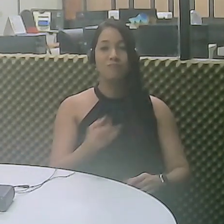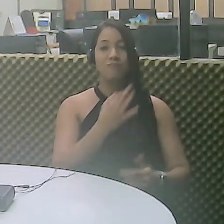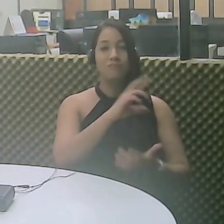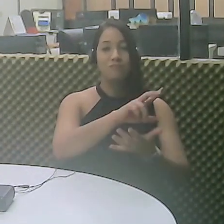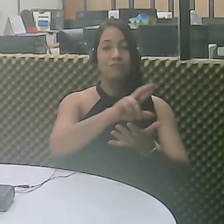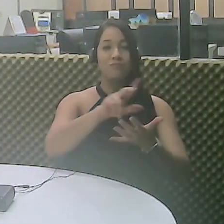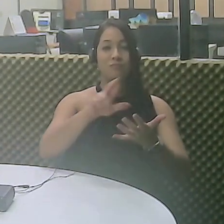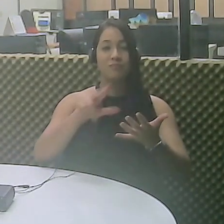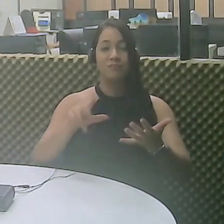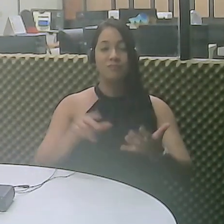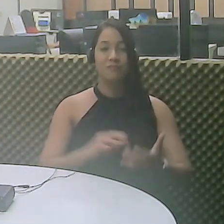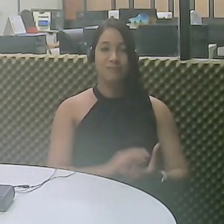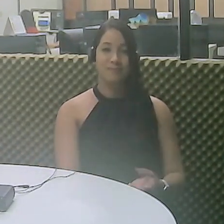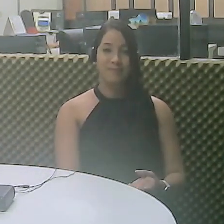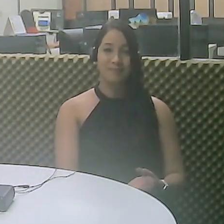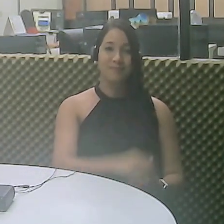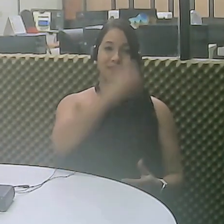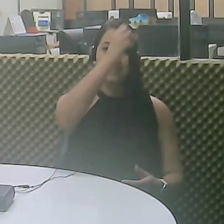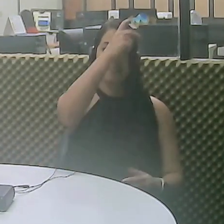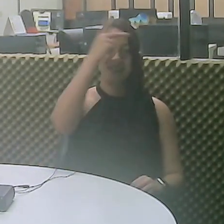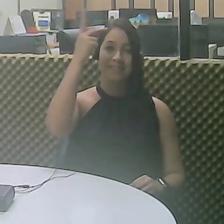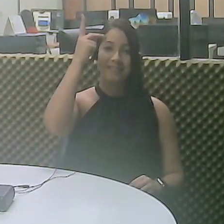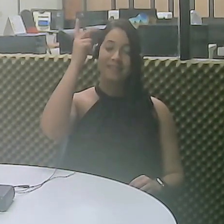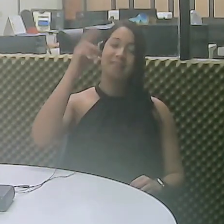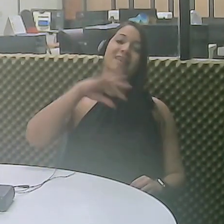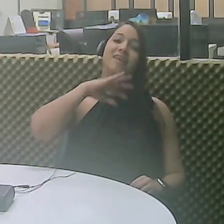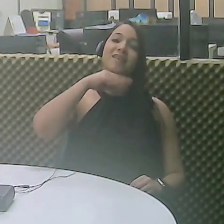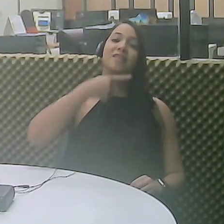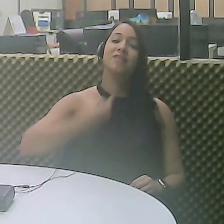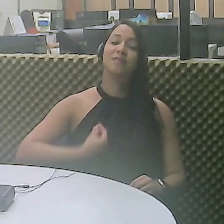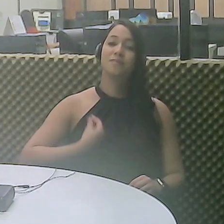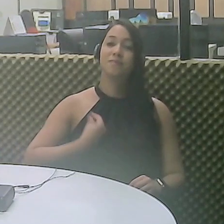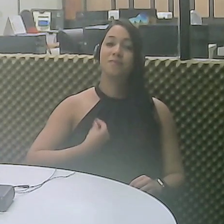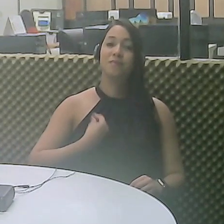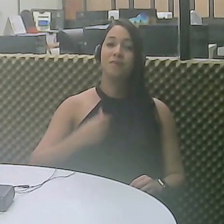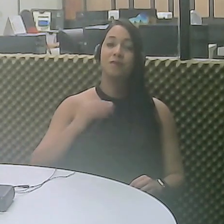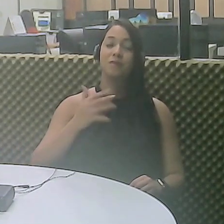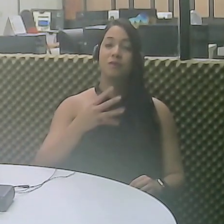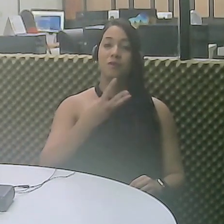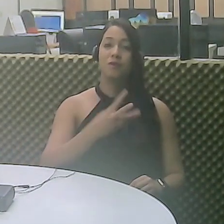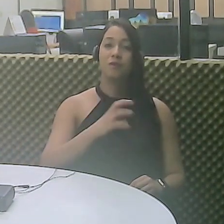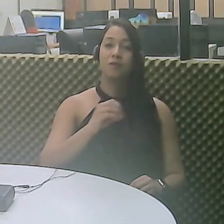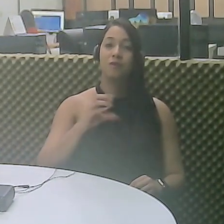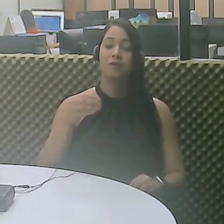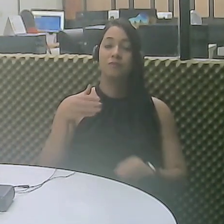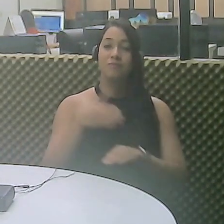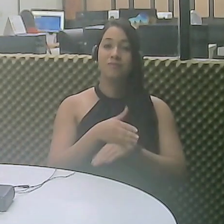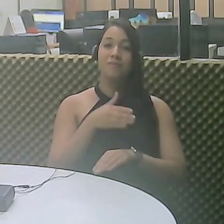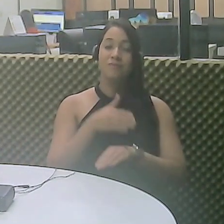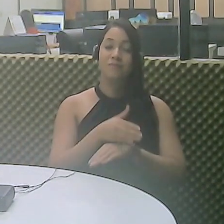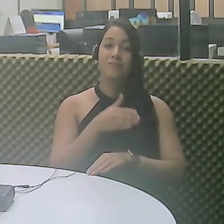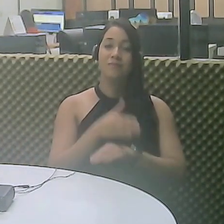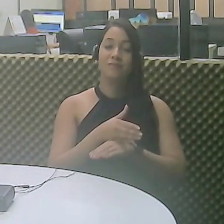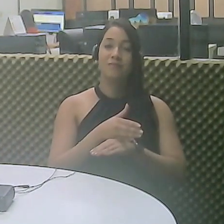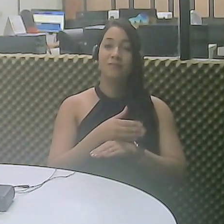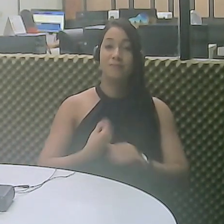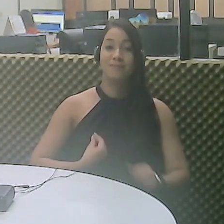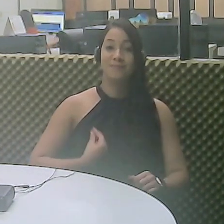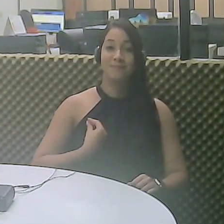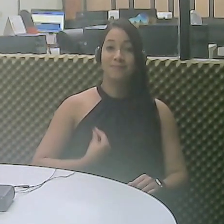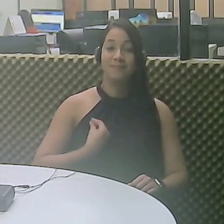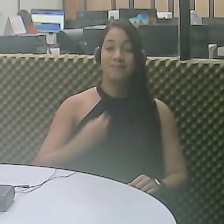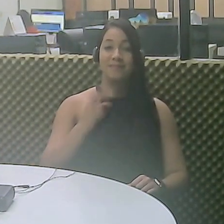outros serviços. O prefeito Adelmo Leu esteve presente junto a cerca de 300 participantes. Marcaram